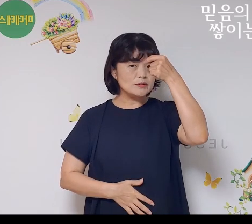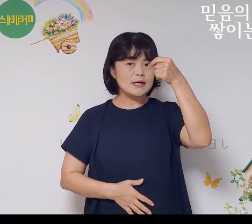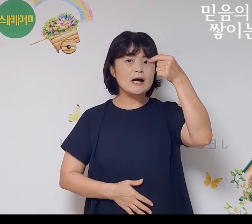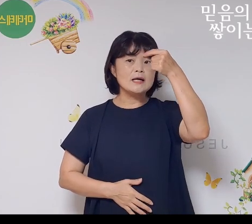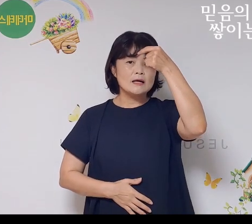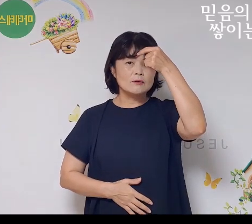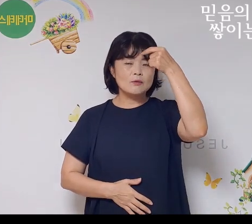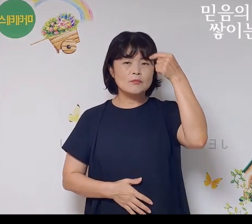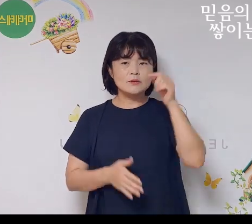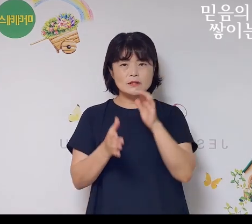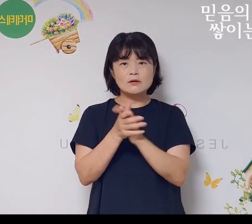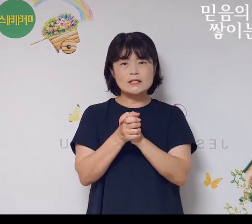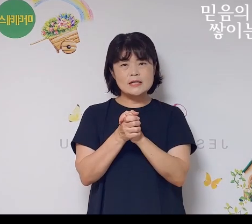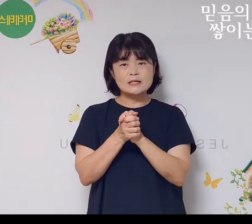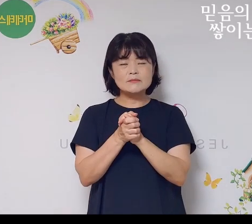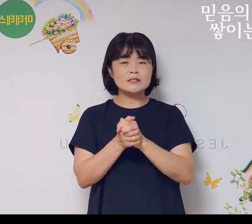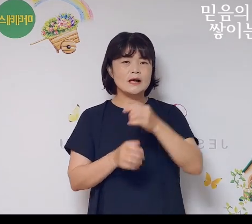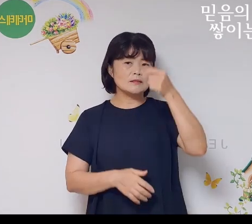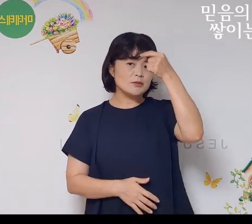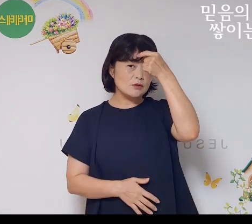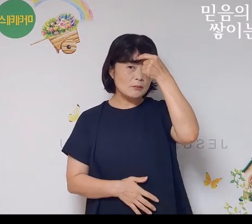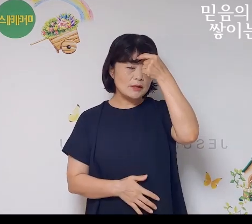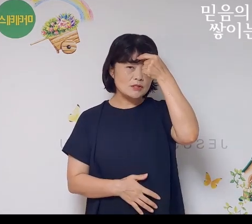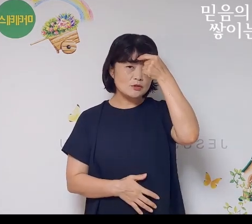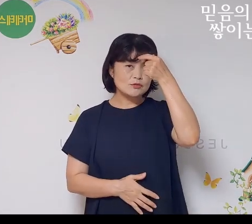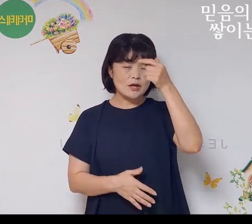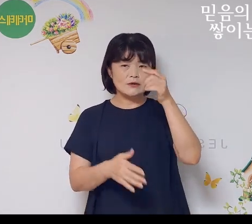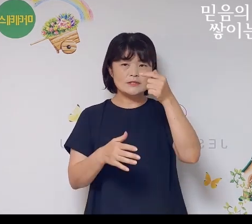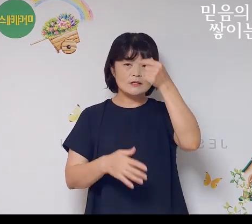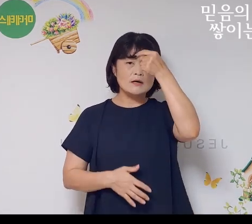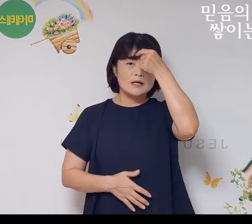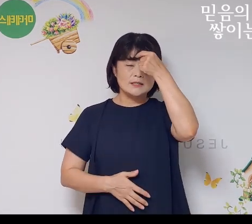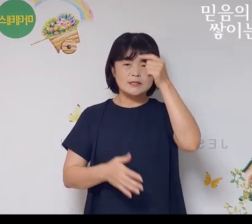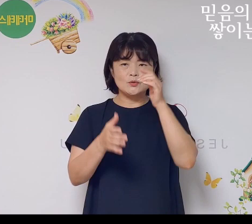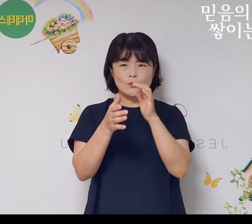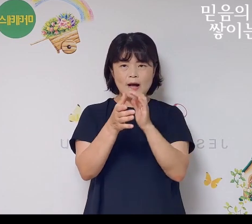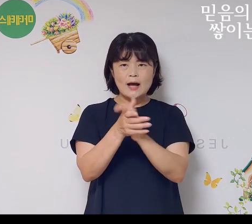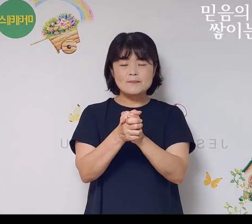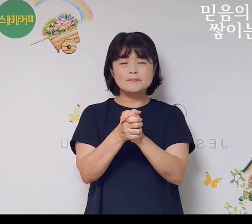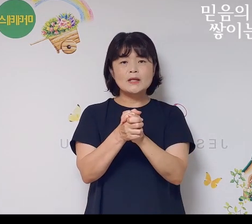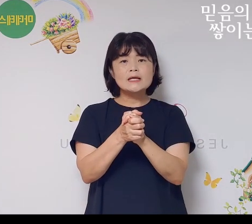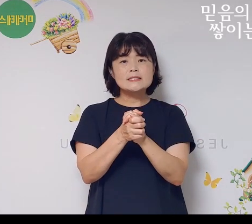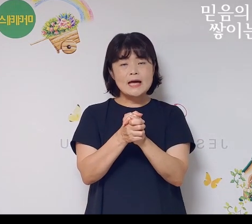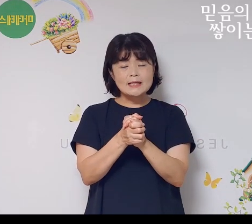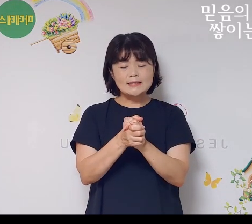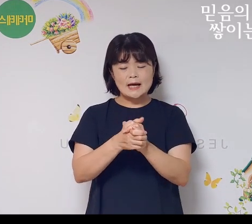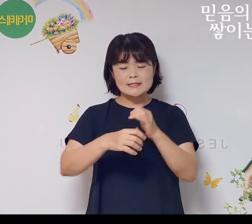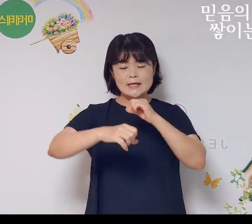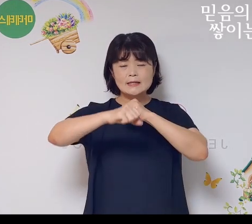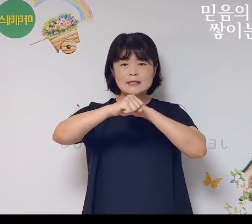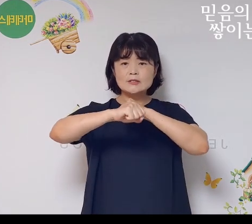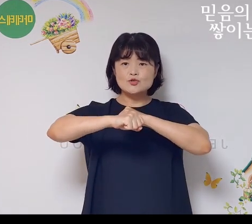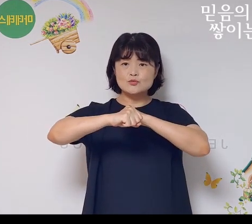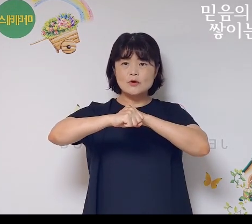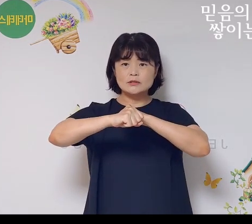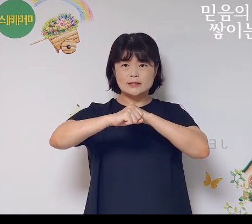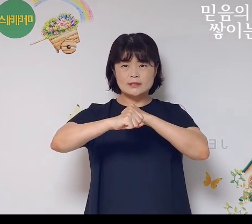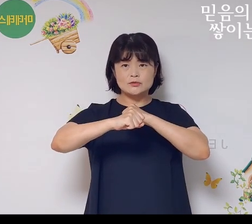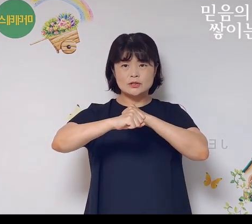기도입니다. 이것까지 하기 힘들다 그러면 이것만 하셔도 돼요. 그래서 기도가 쌓이다는 주먹을 이렇게